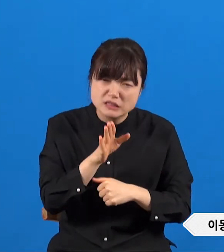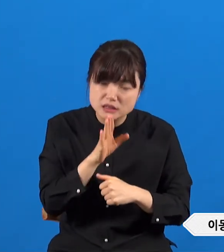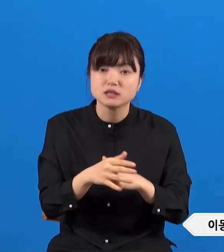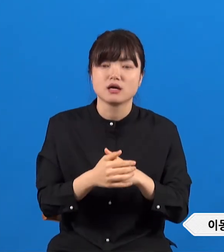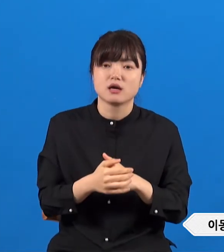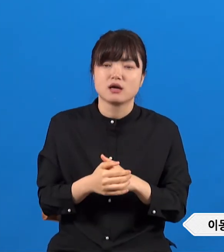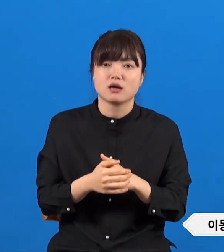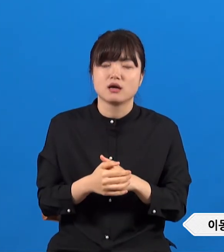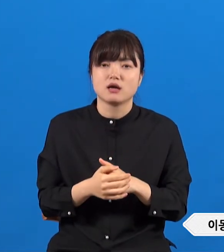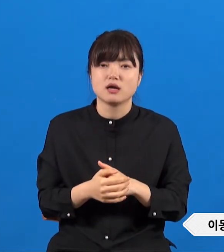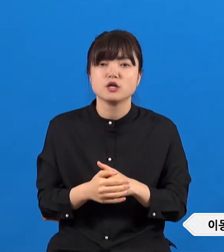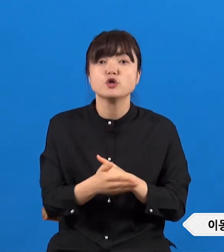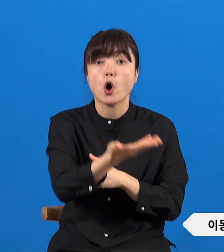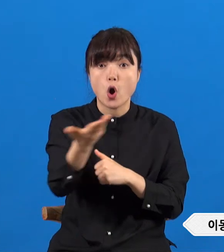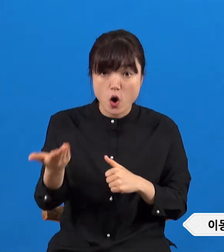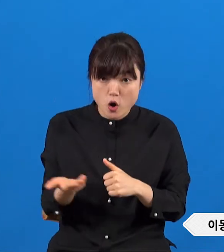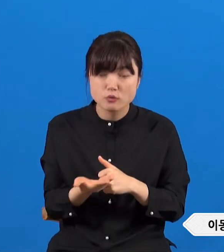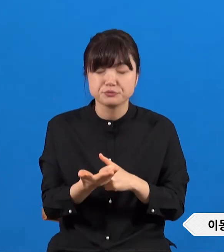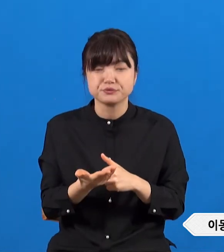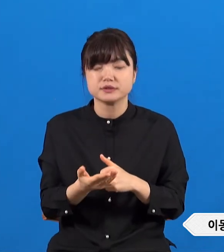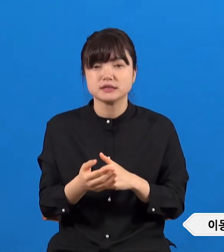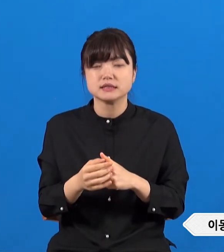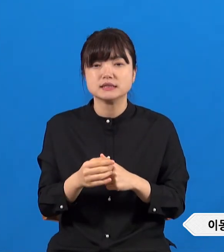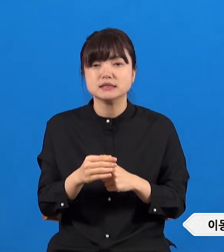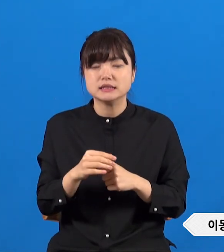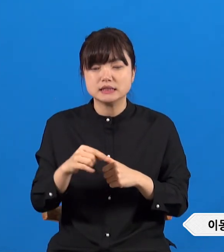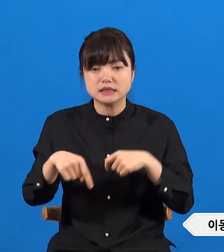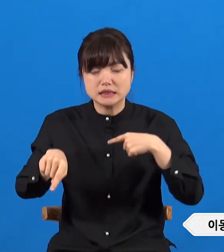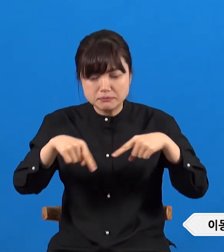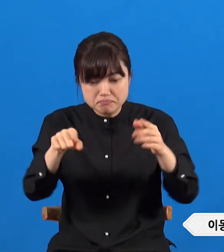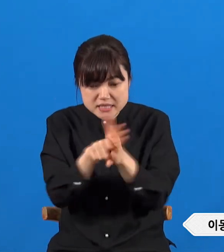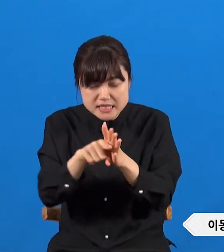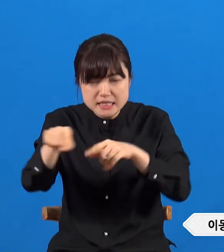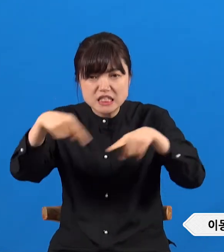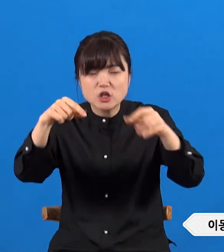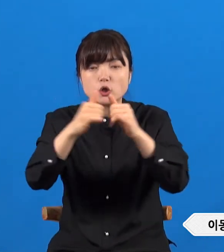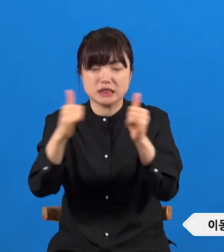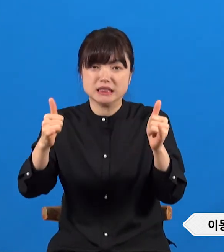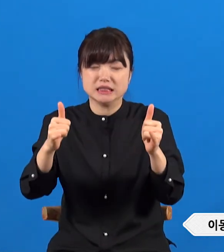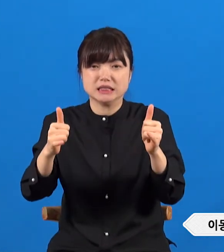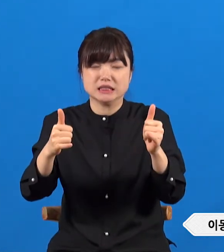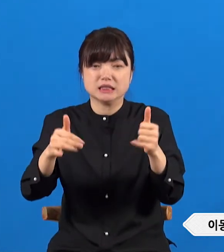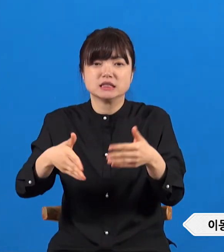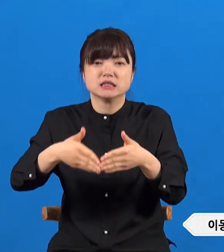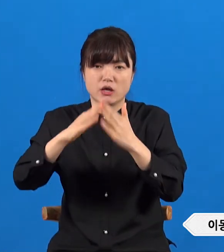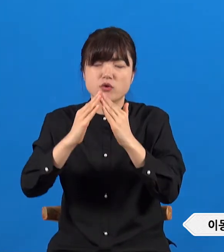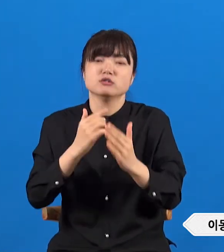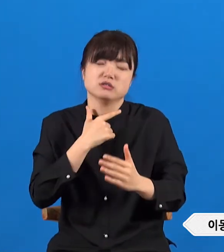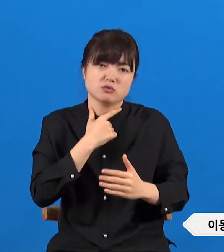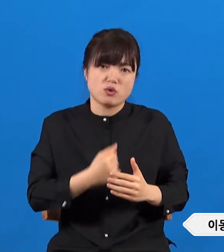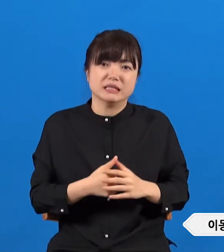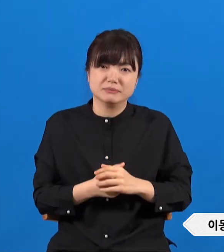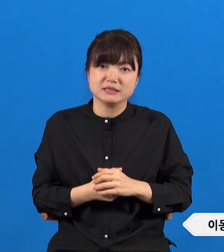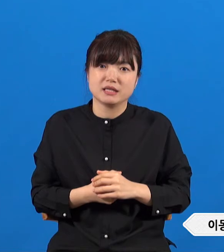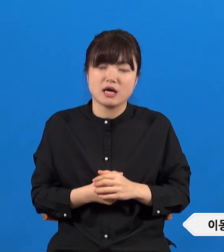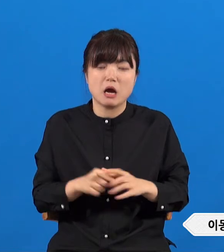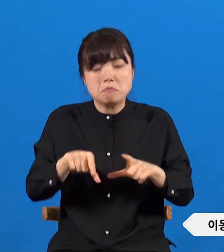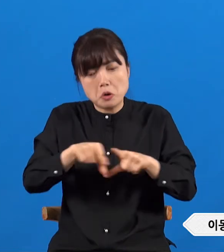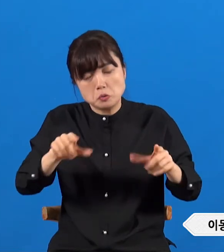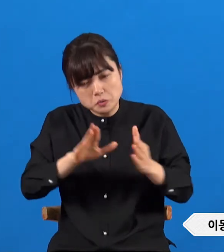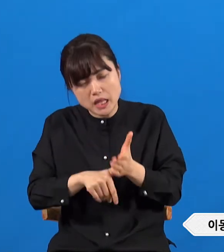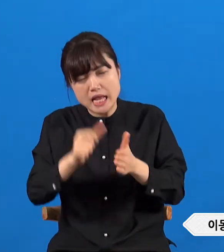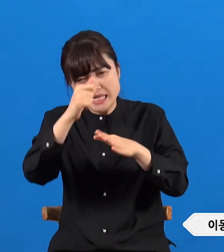진정한 평신도들의 끊임없는 리더십을 세워가는 정신으로 우리 교회 안에 정착되기를 기도하는 것입니다. 여러분,